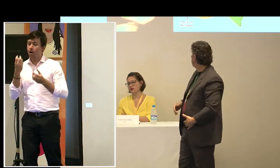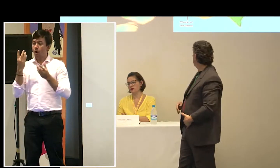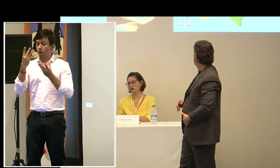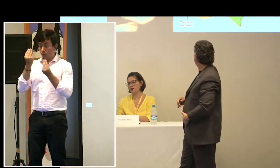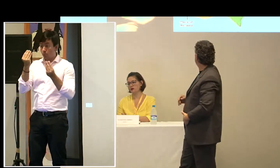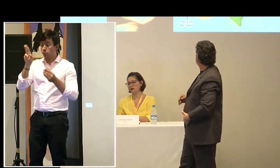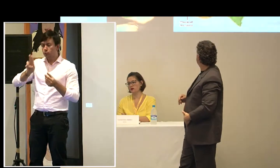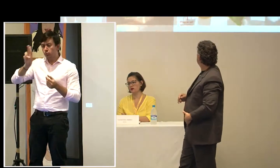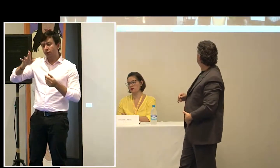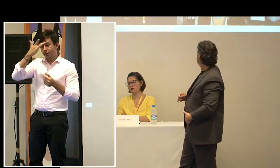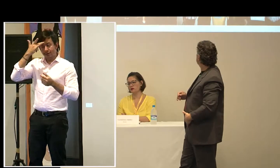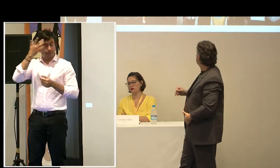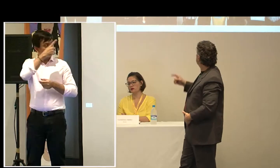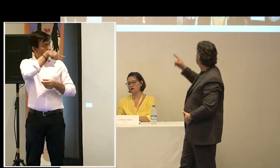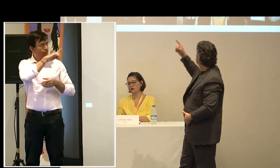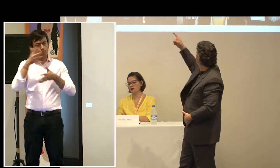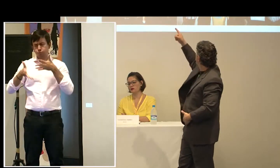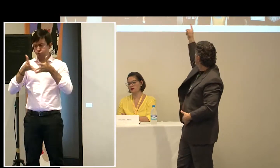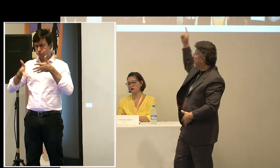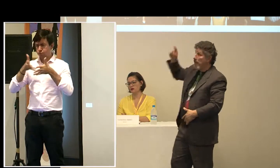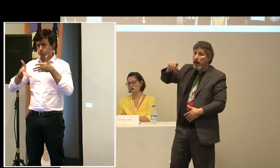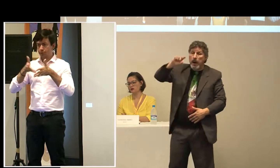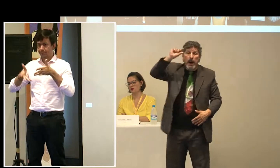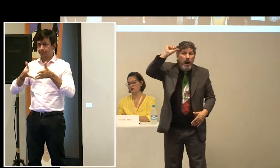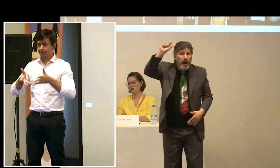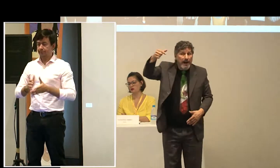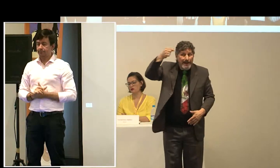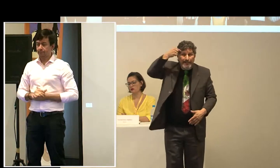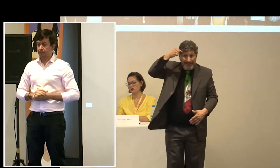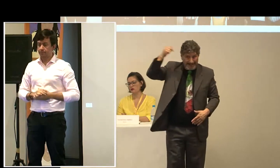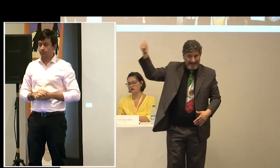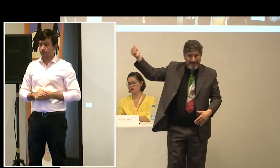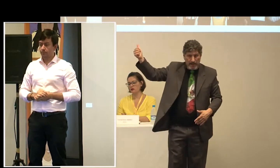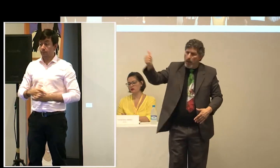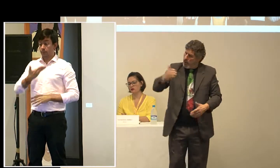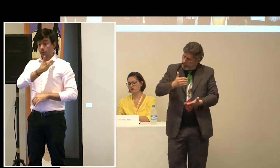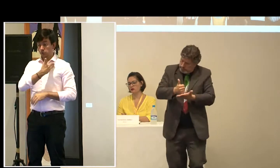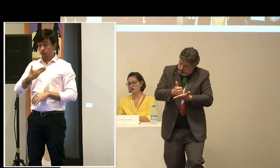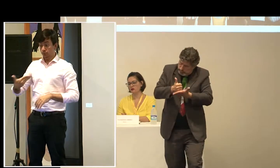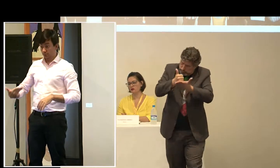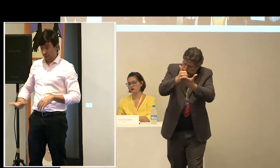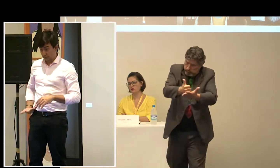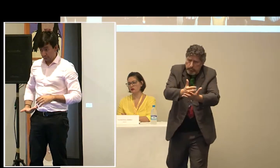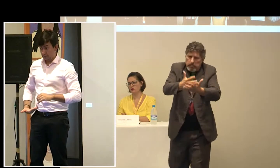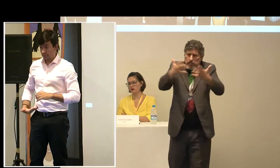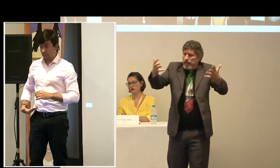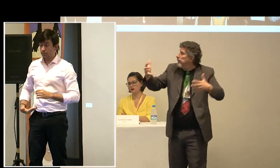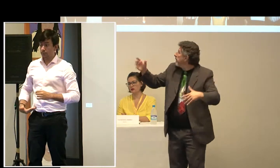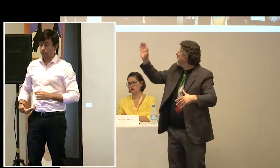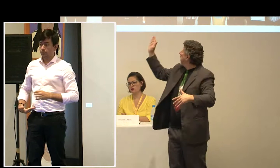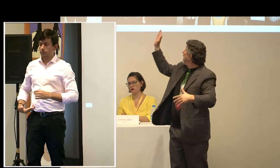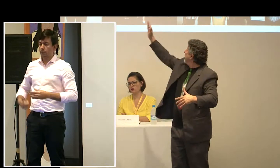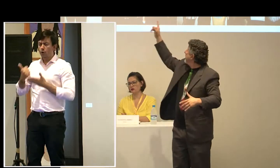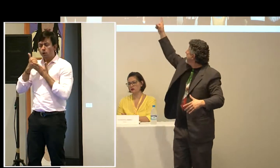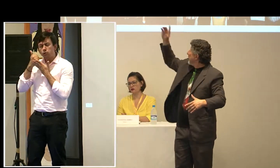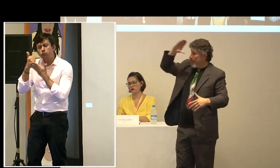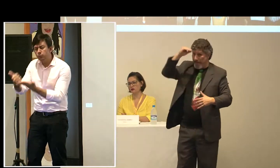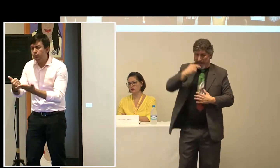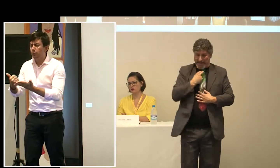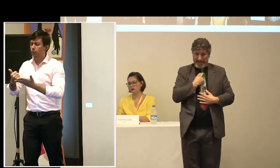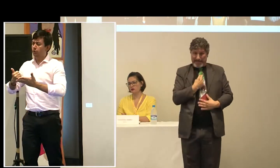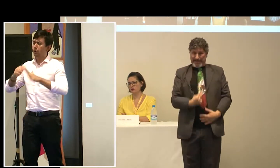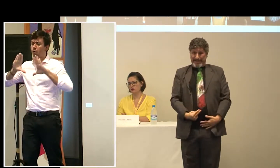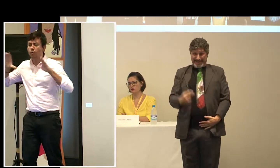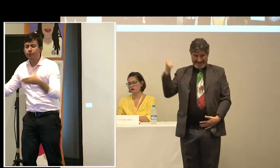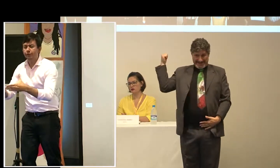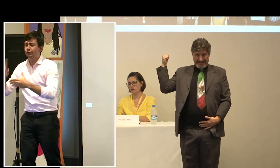Alguns surdos ainda permanecem na cultura oralista e todos esses surdos usam língua de sinais.